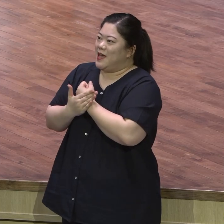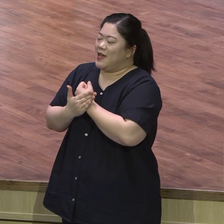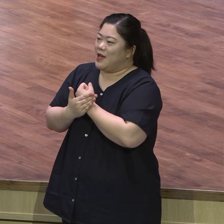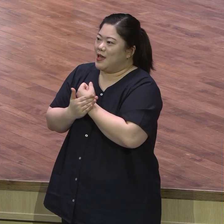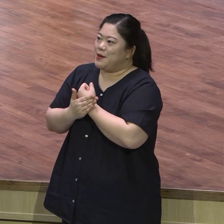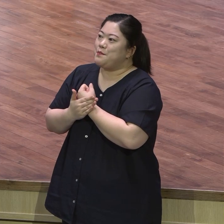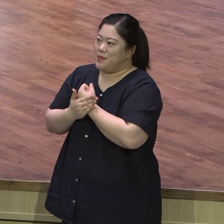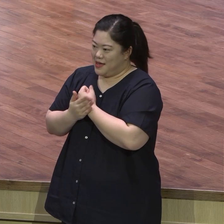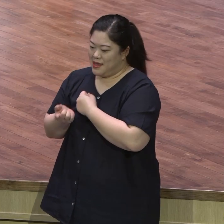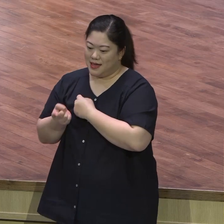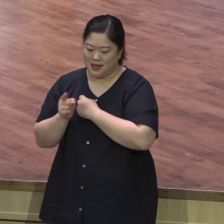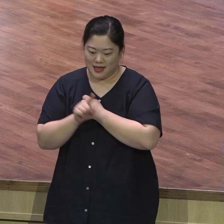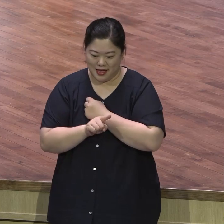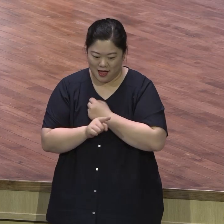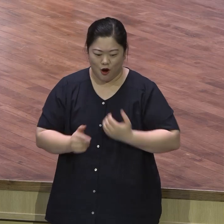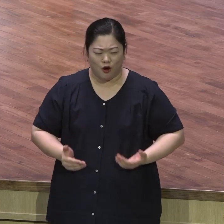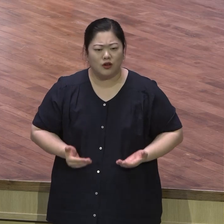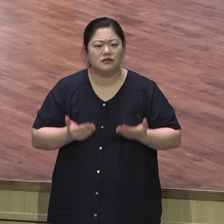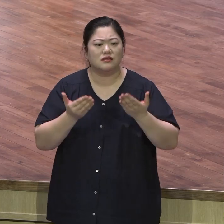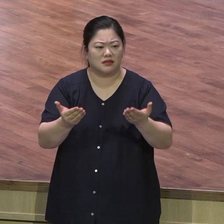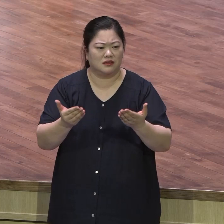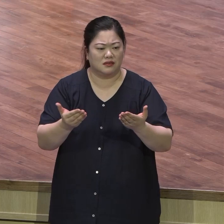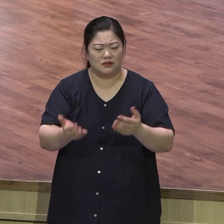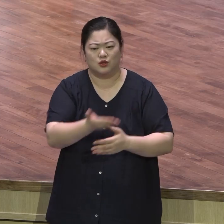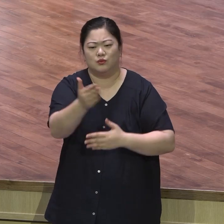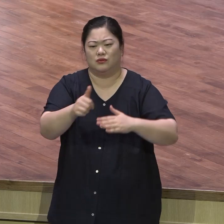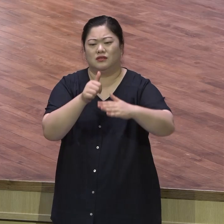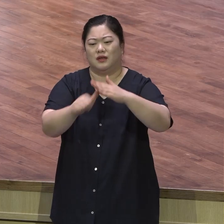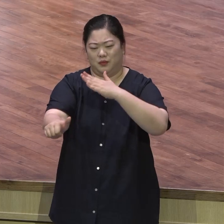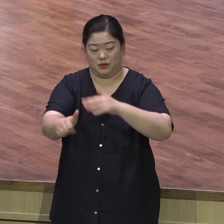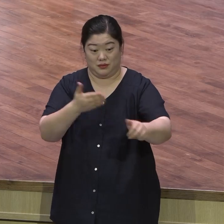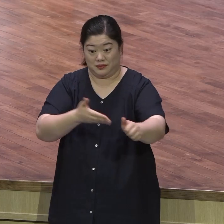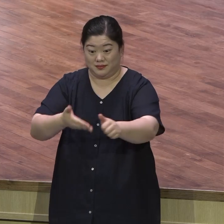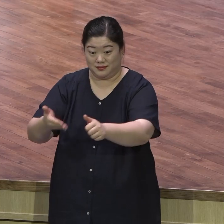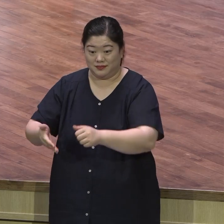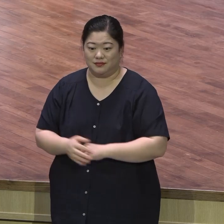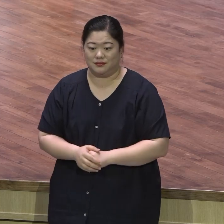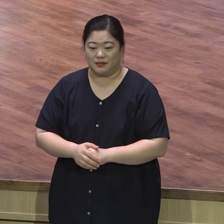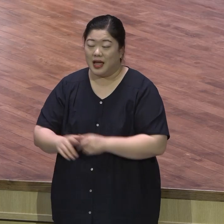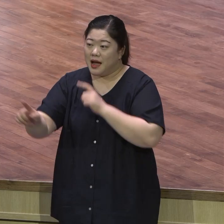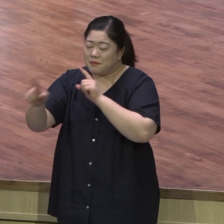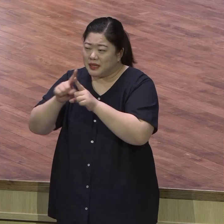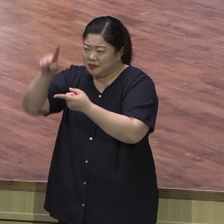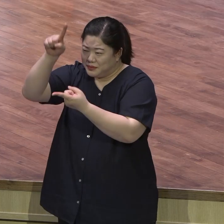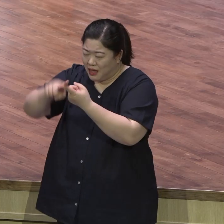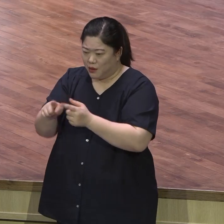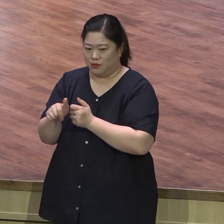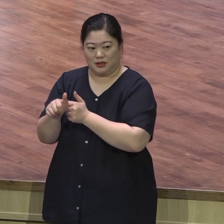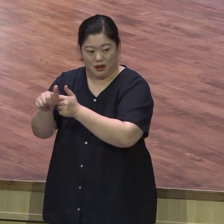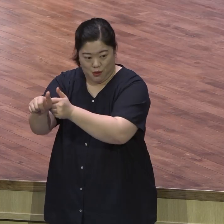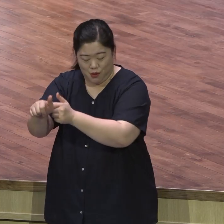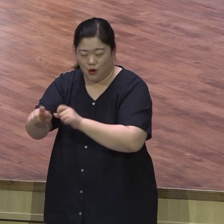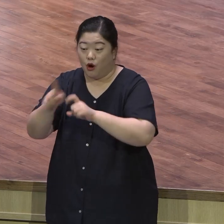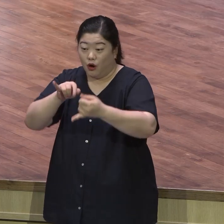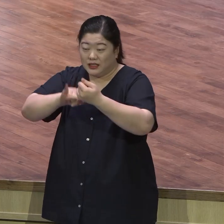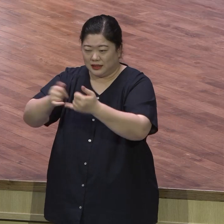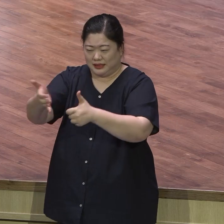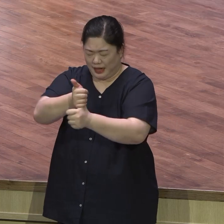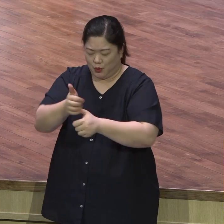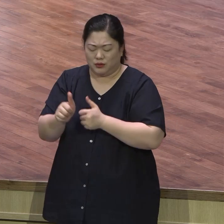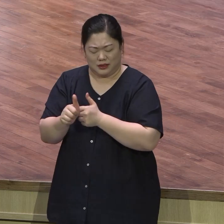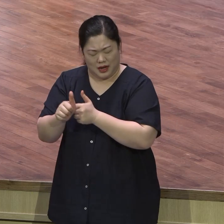바랍니다. 예배가 이끄는 삶 말씀이 이끄는 삶 은약이 이끄는 삶의 결과물이